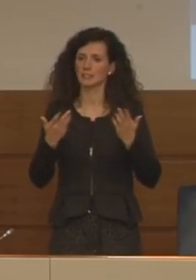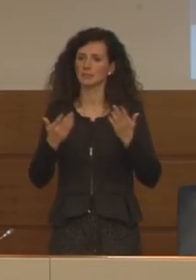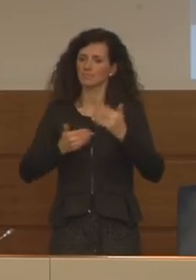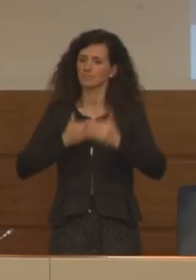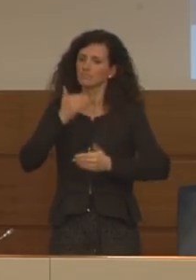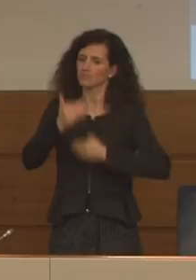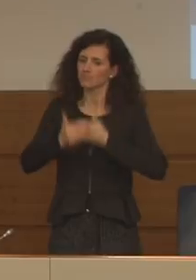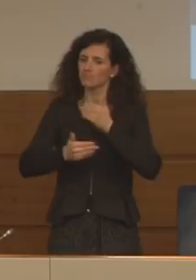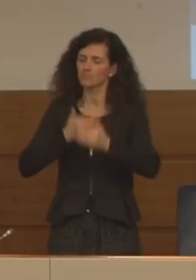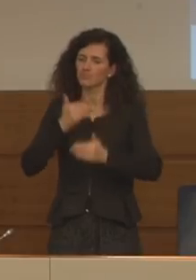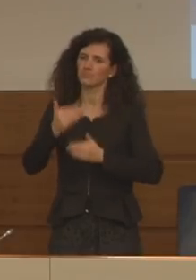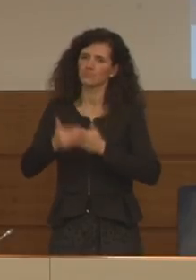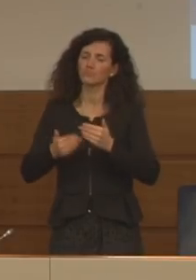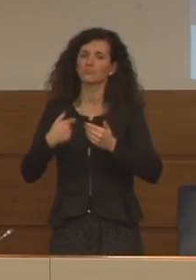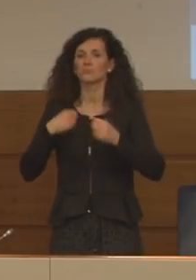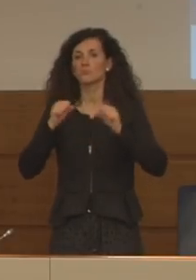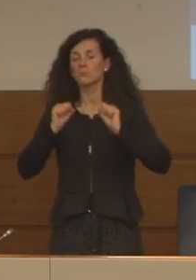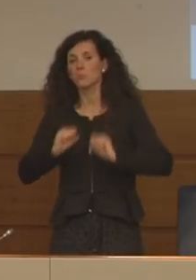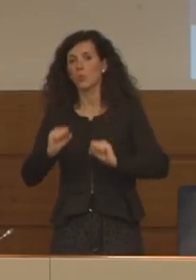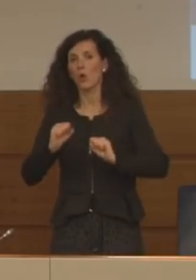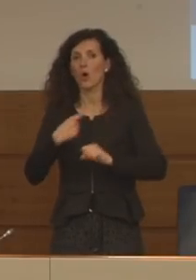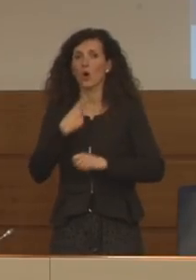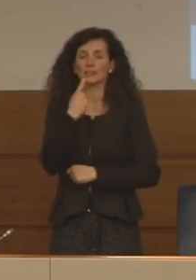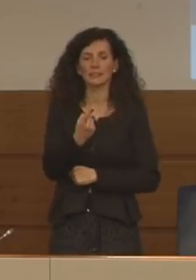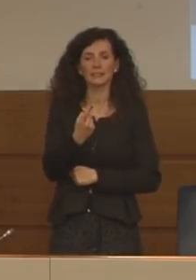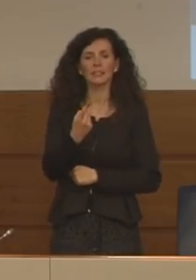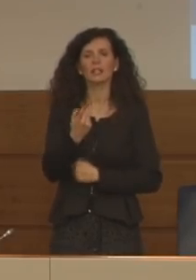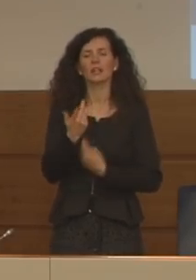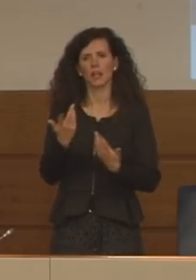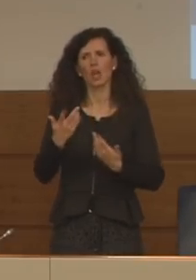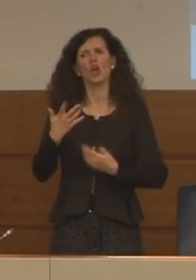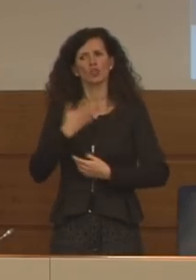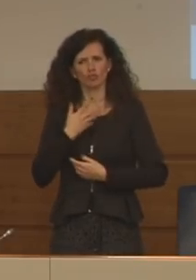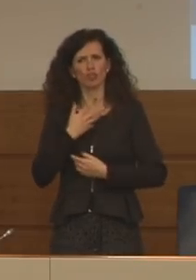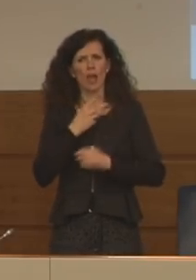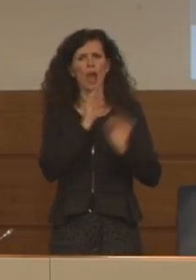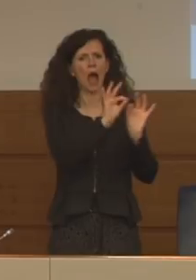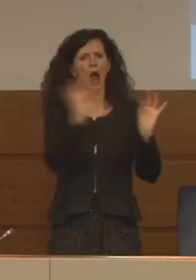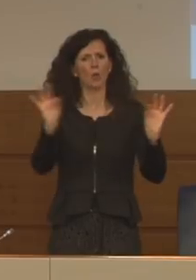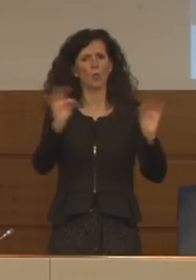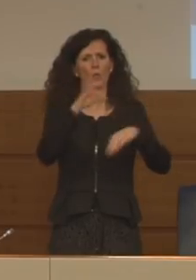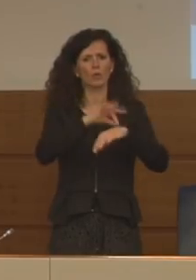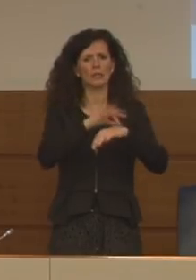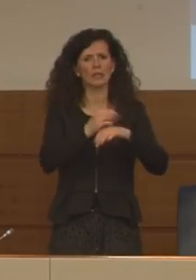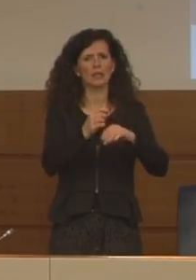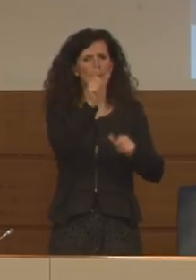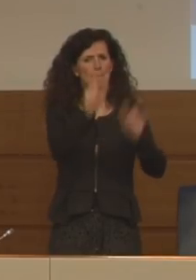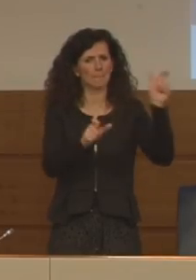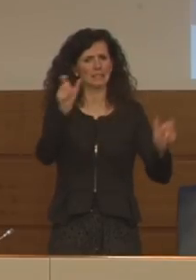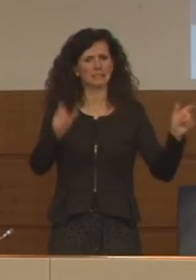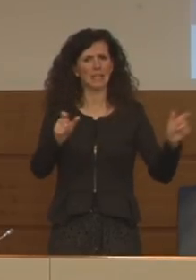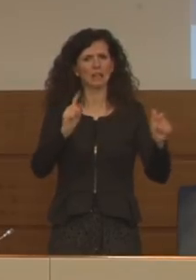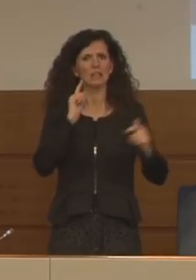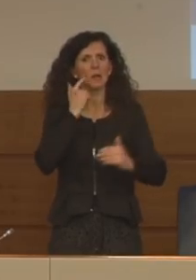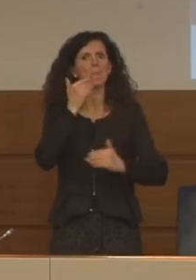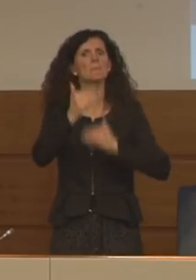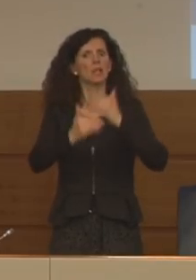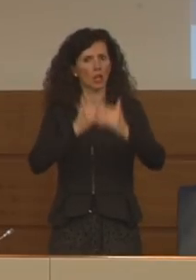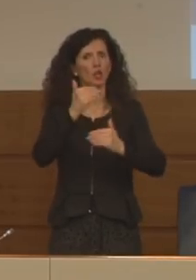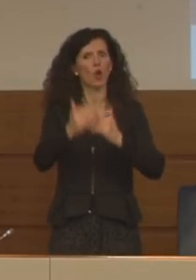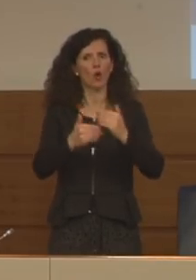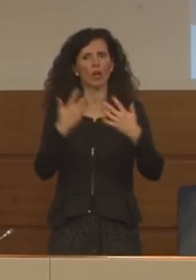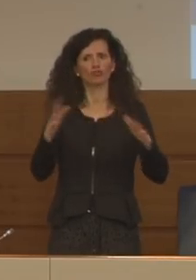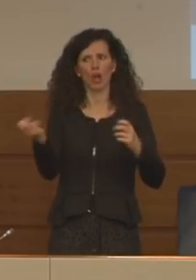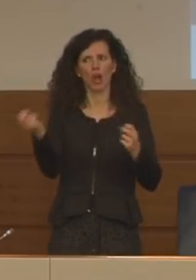potremmo dire mix ci sono segnalazioni di alcuni pazienti di un miglioramento della condizione e in molti altri